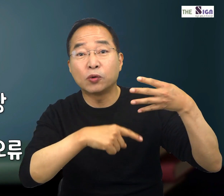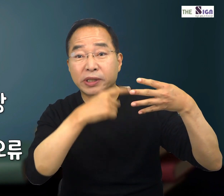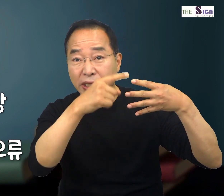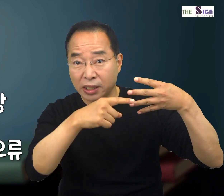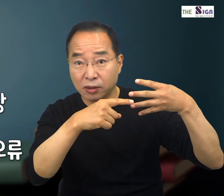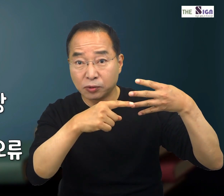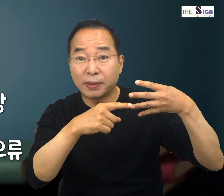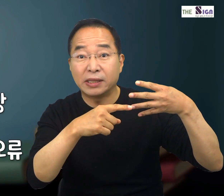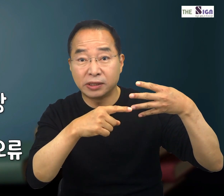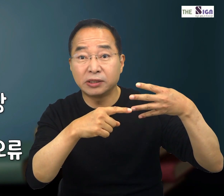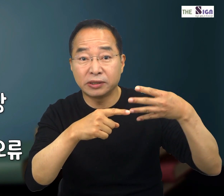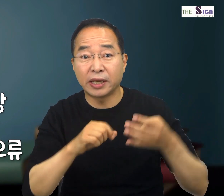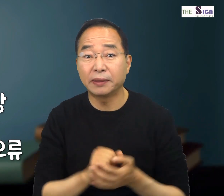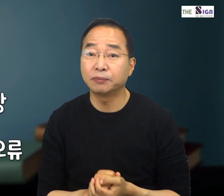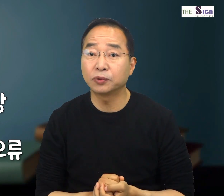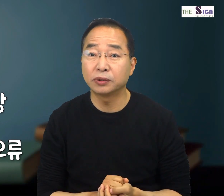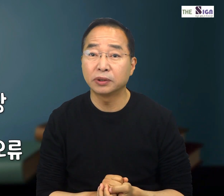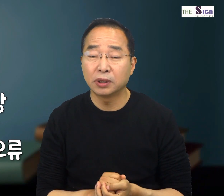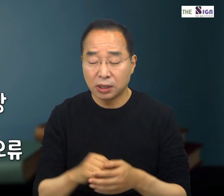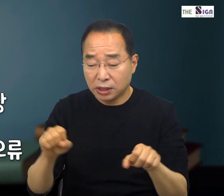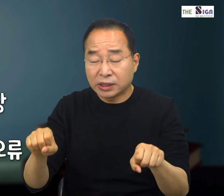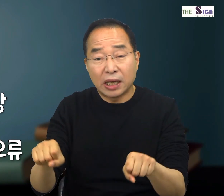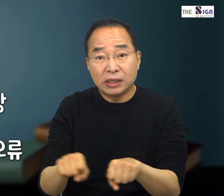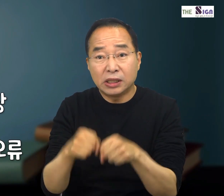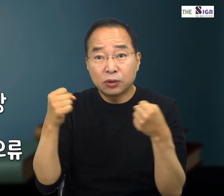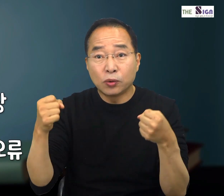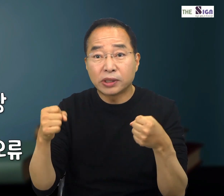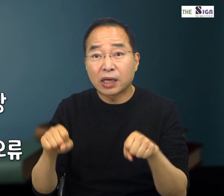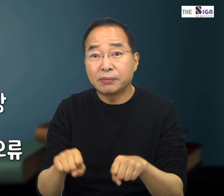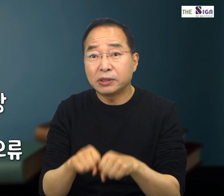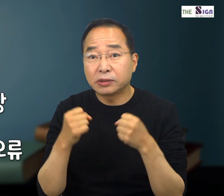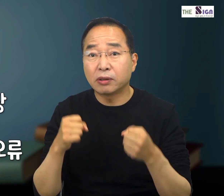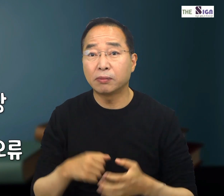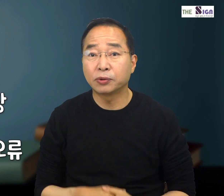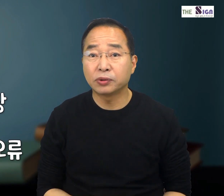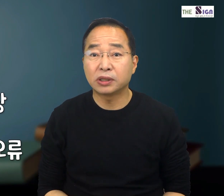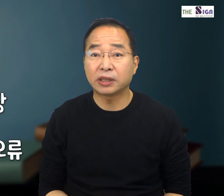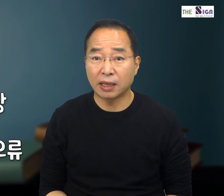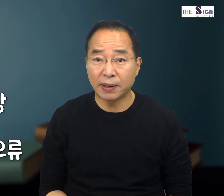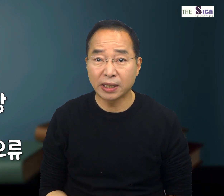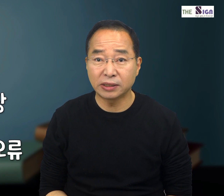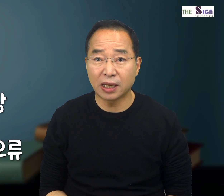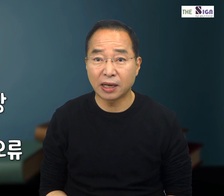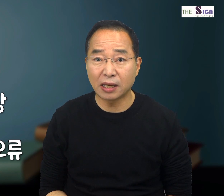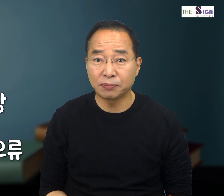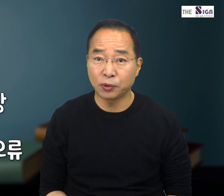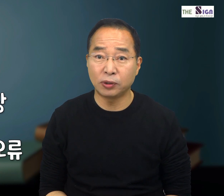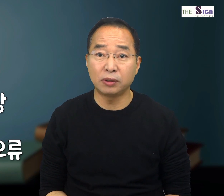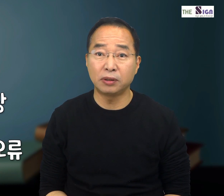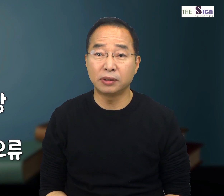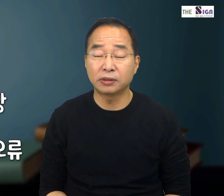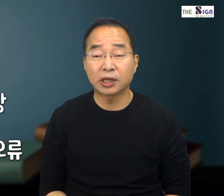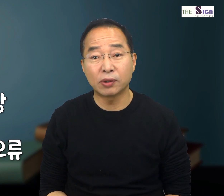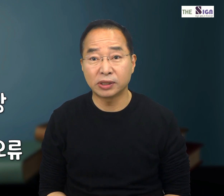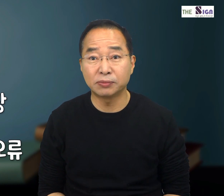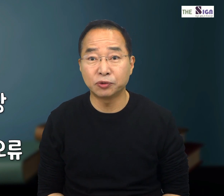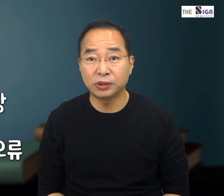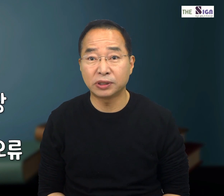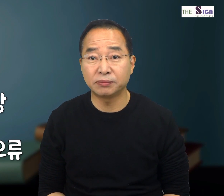고장의 개념으로 많이 쓰는데, 자, 이 동작하면서 보통 이제 대박이다라는 표현을 사용하시는 분도 있습니다.